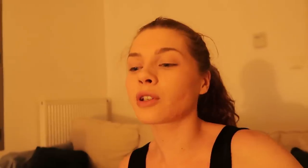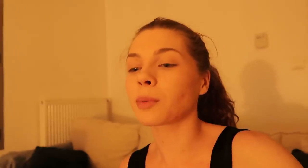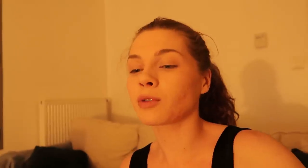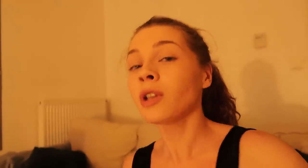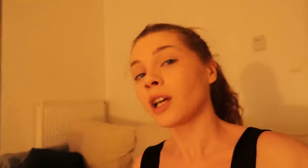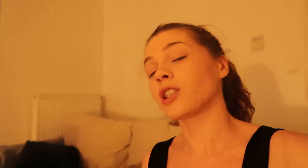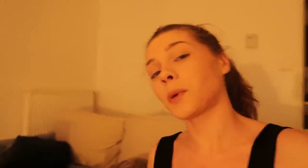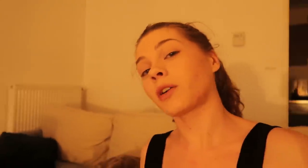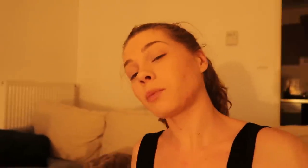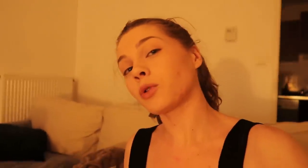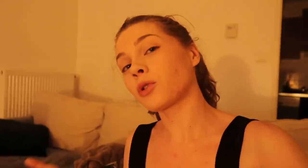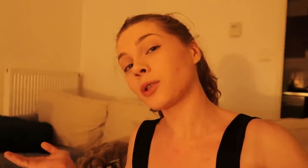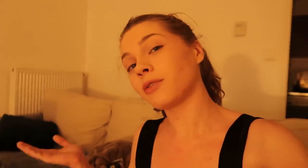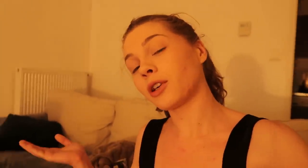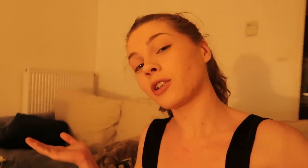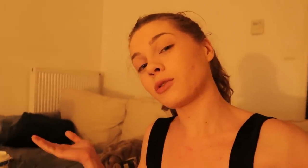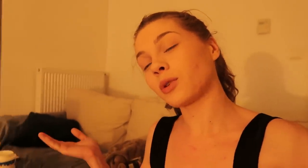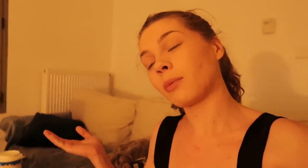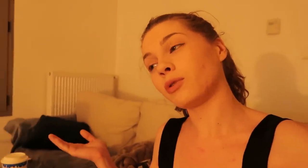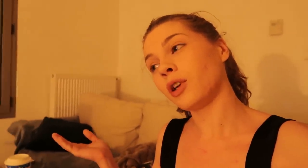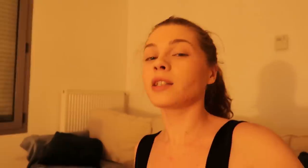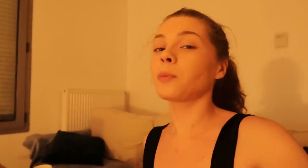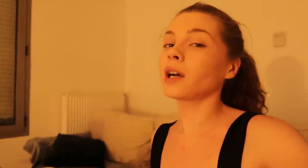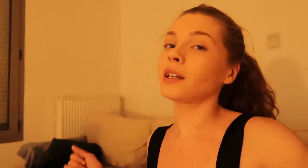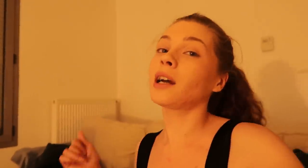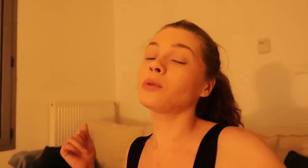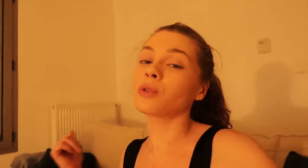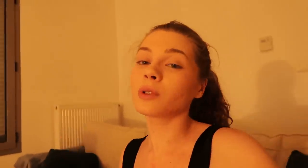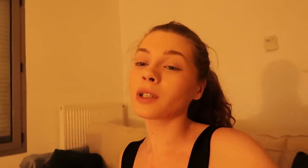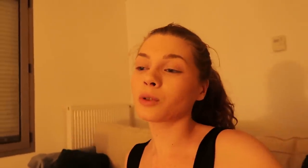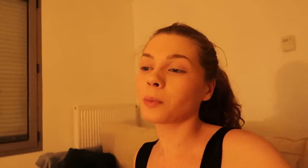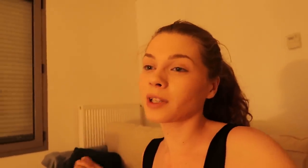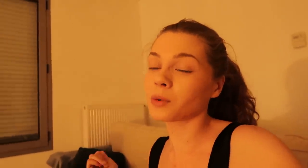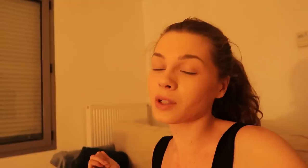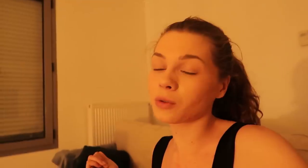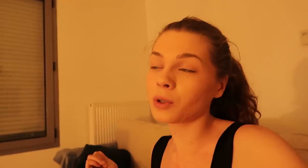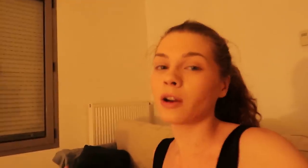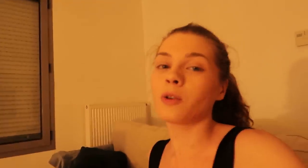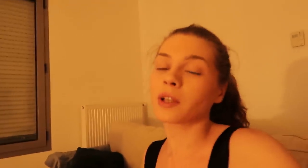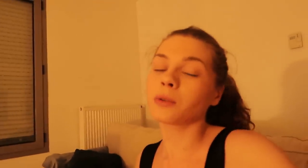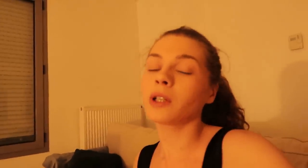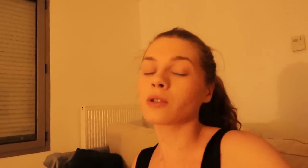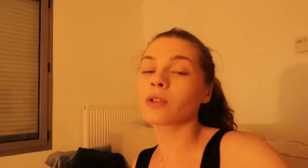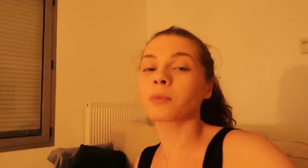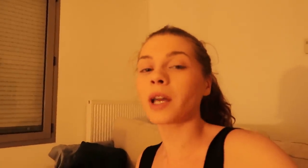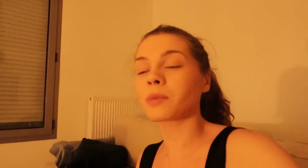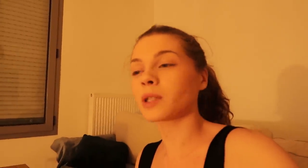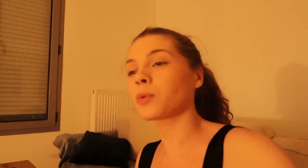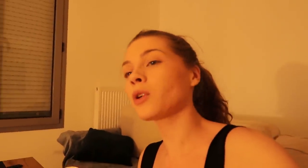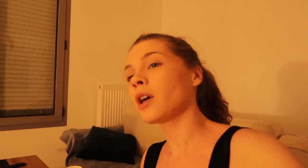j'avais prévu. J'espère quand même que ce petit vlog vous aura plu. N'hésite pas à nous soutenir sur Patreon si tu veux. Le Patreon il est en stand-by un petit peu